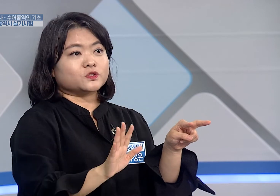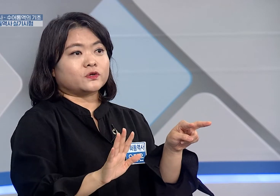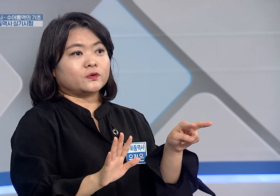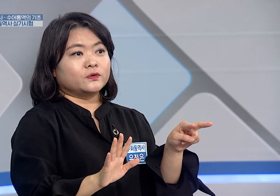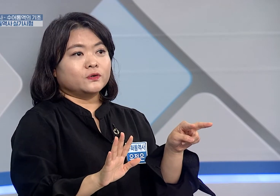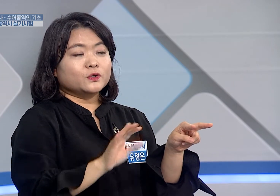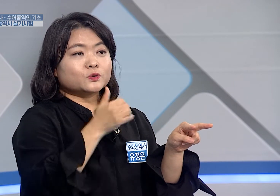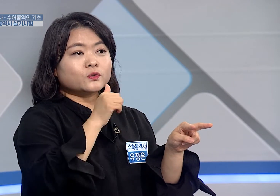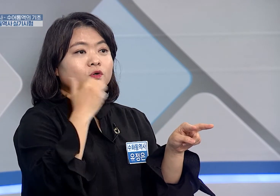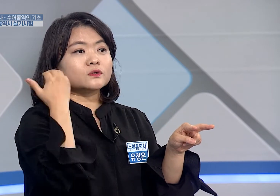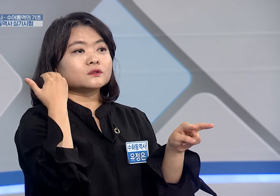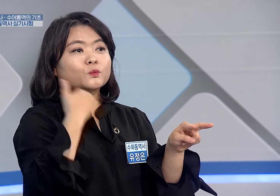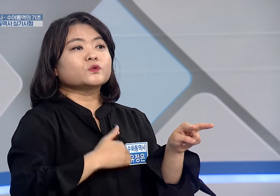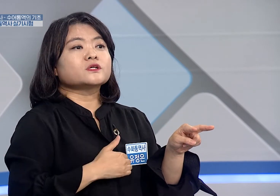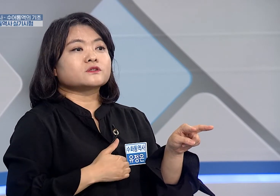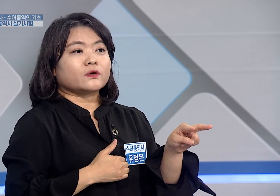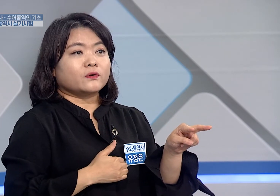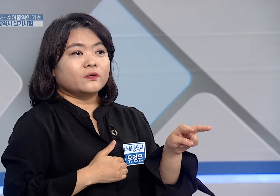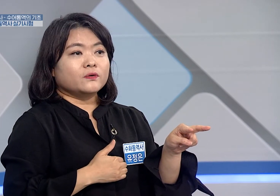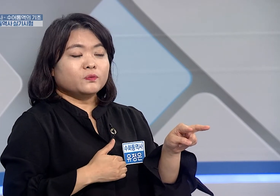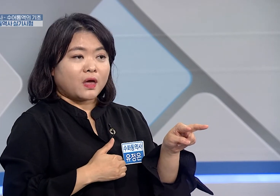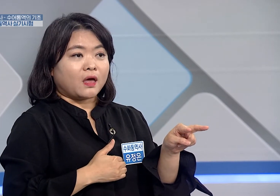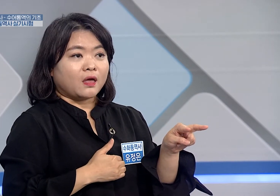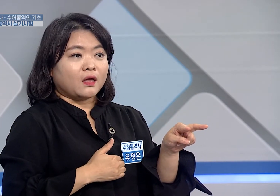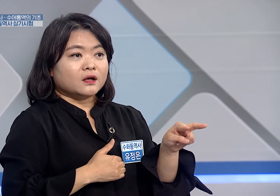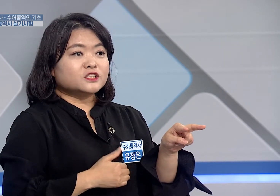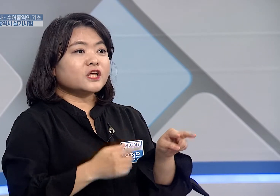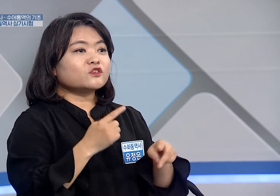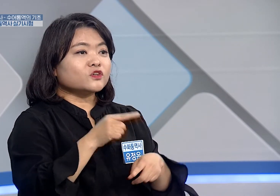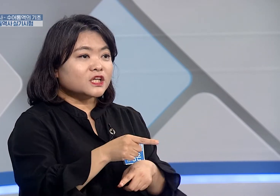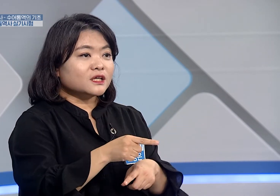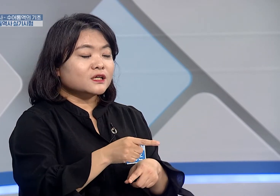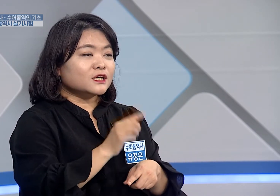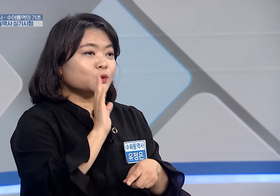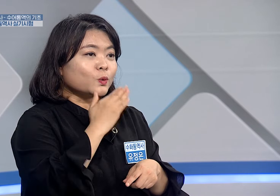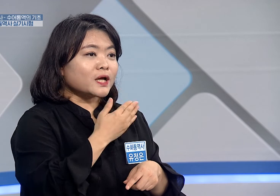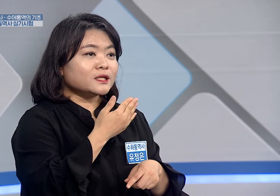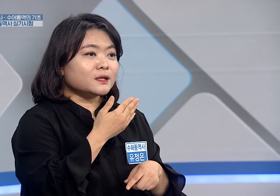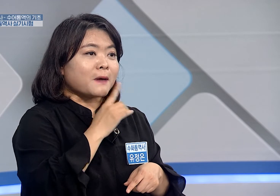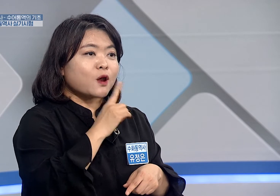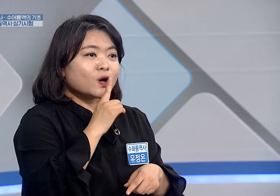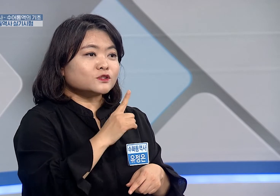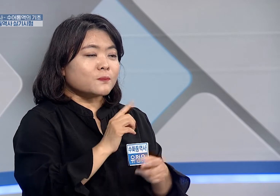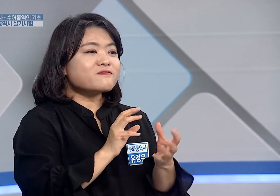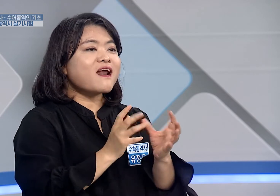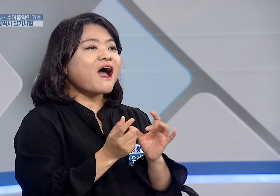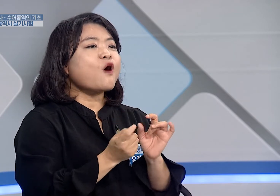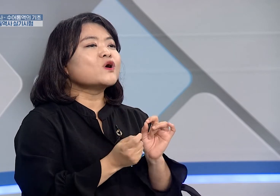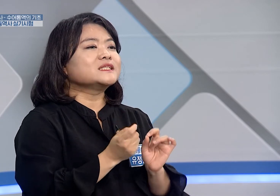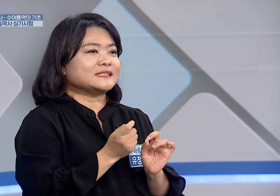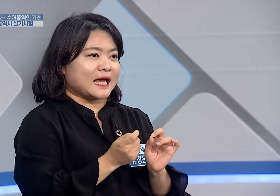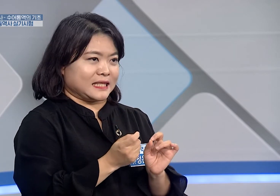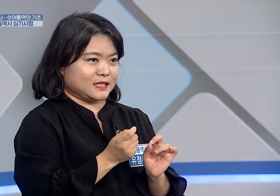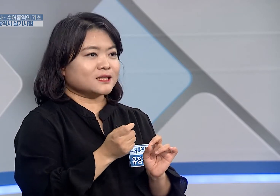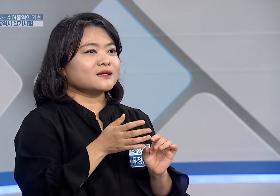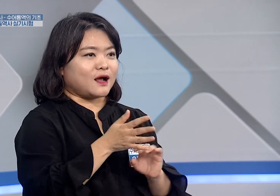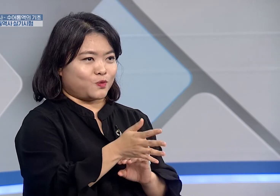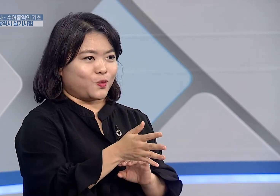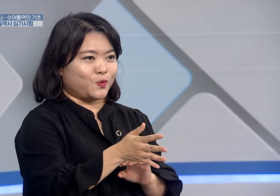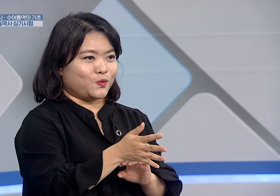못했어요. 통역을 못했어요. 네. 그랬더니 이 농아인이 말로 하죠. 플라워 디자인이라고.